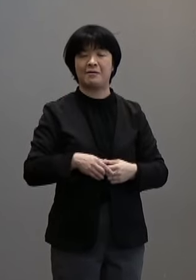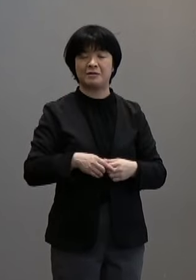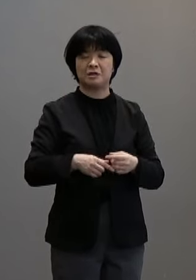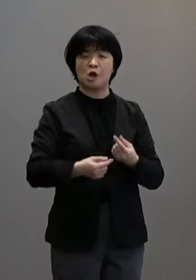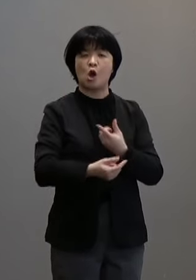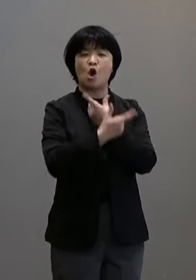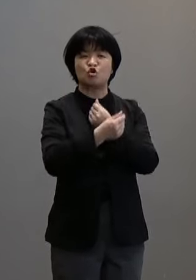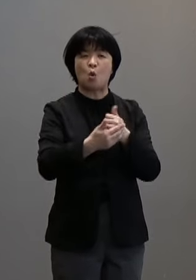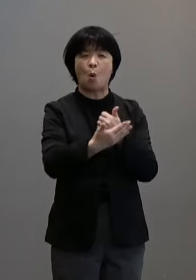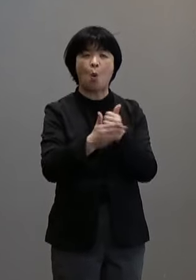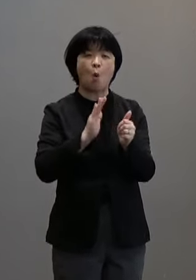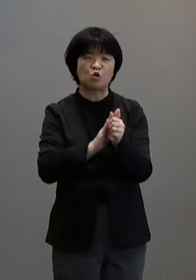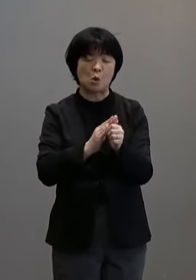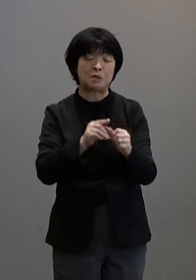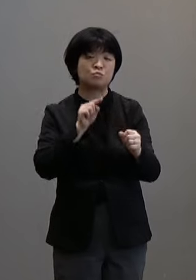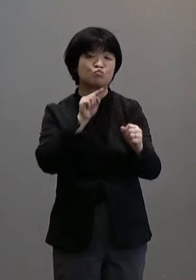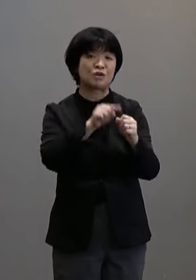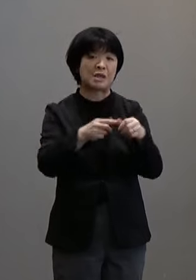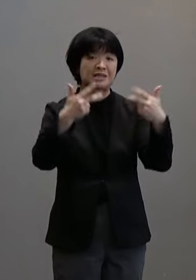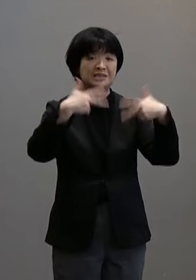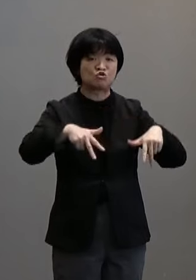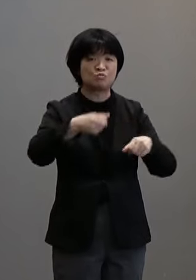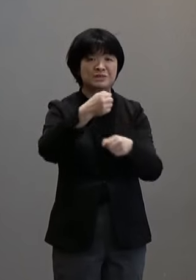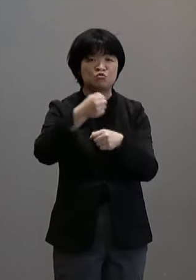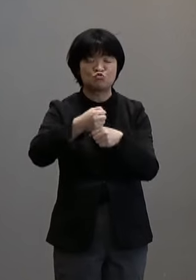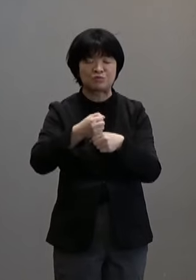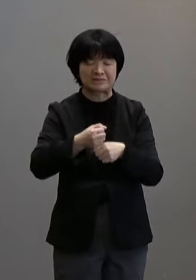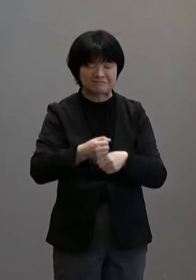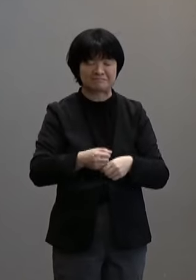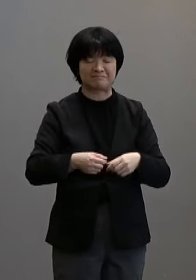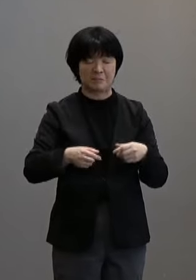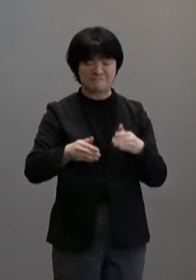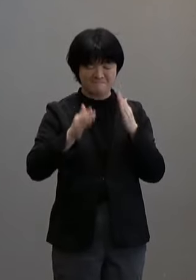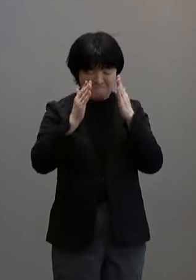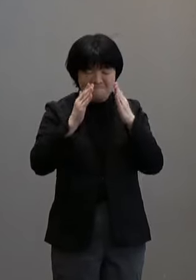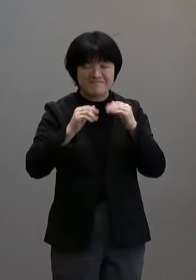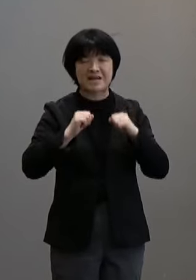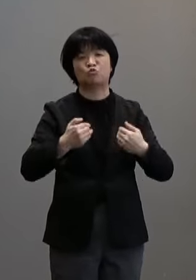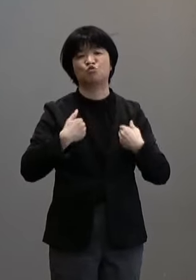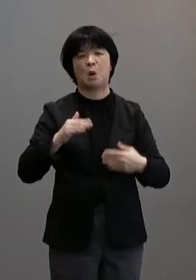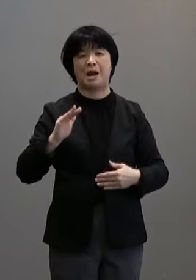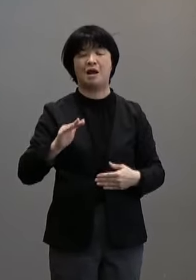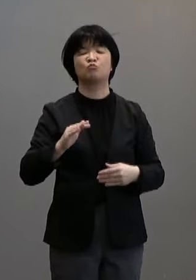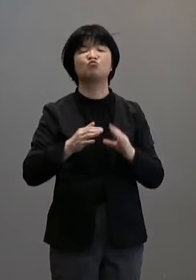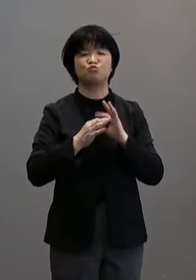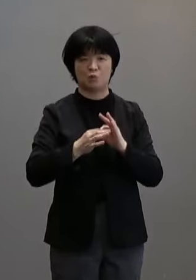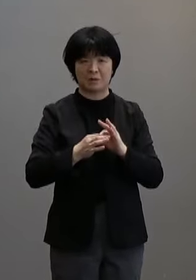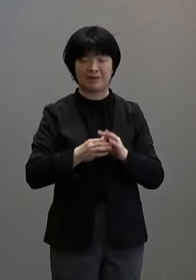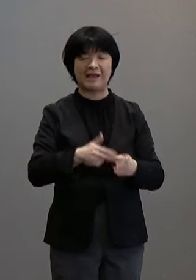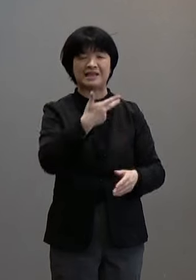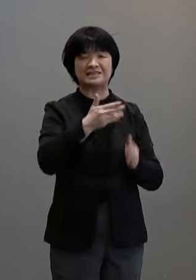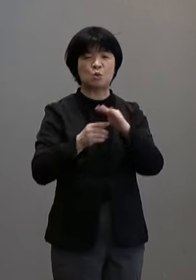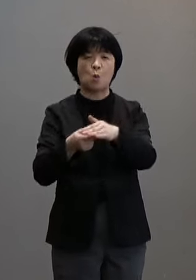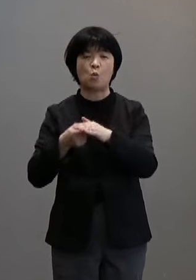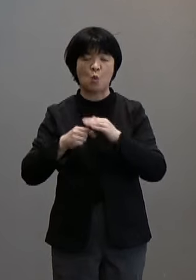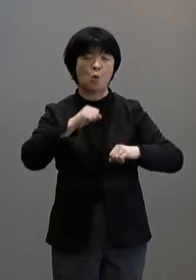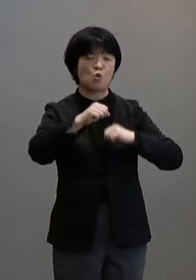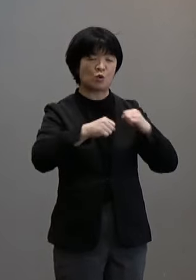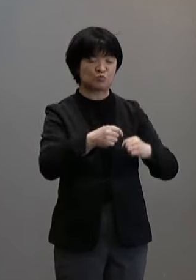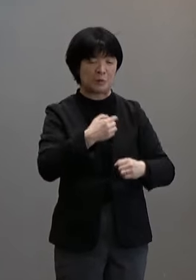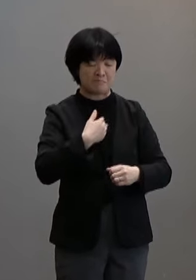共助に向けた仕組み作りをしっかりと行っていく必要がありますので、そこの点は我々としてもですね、市町村の取り組